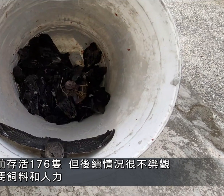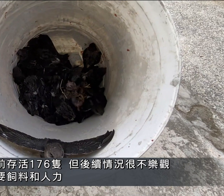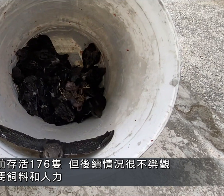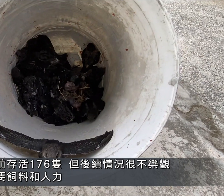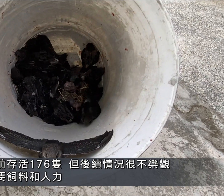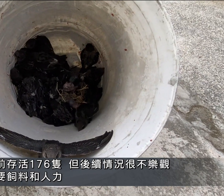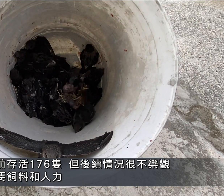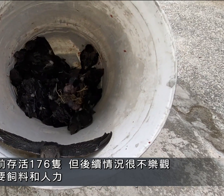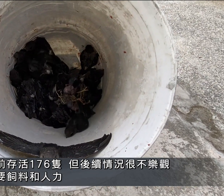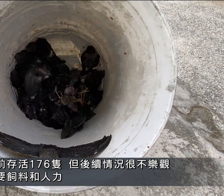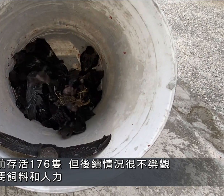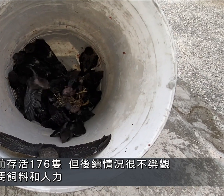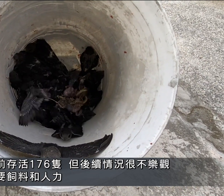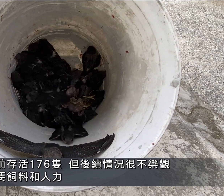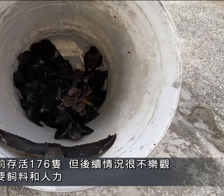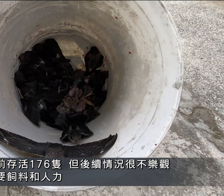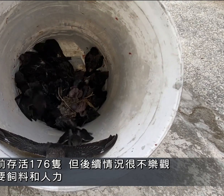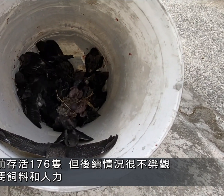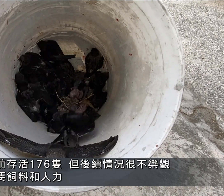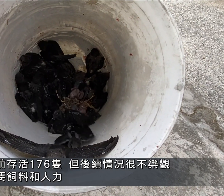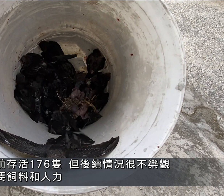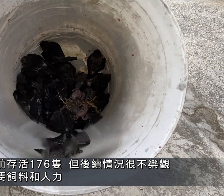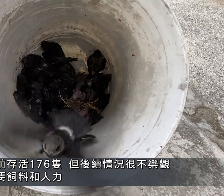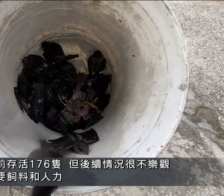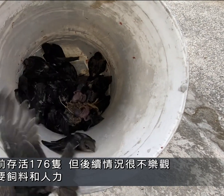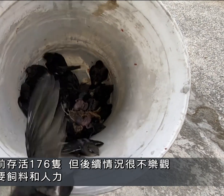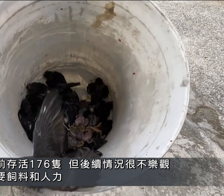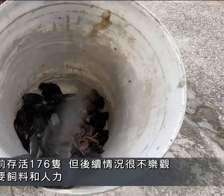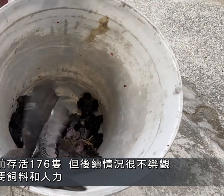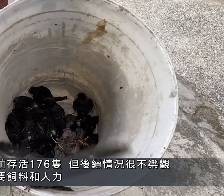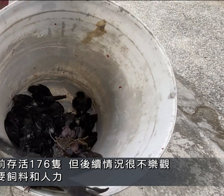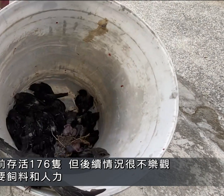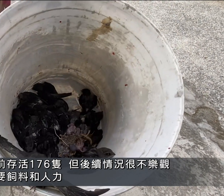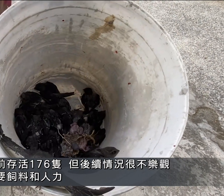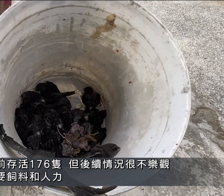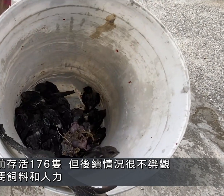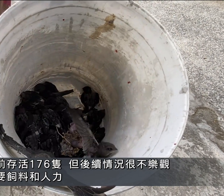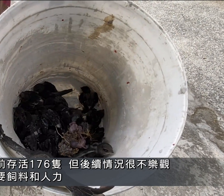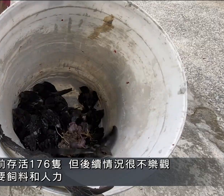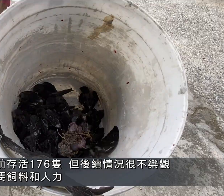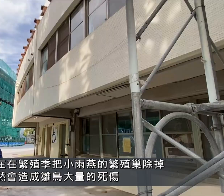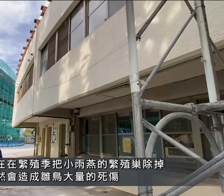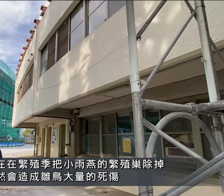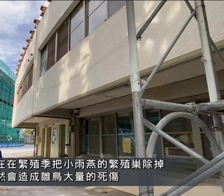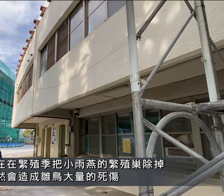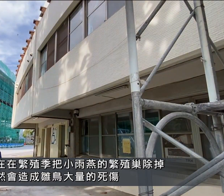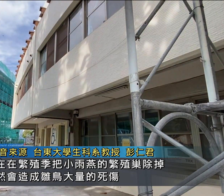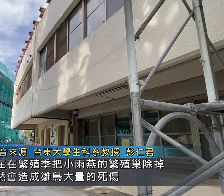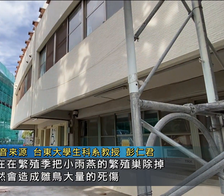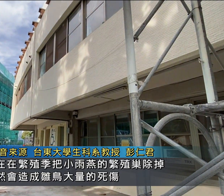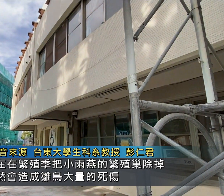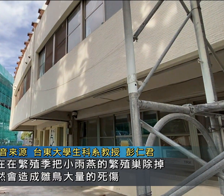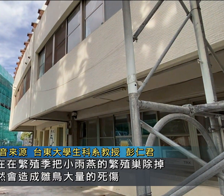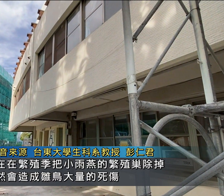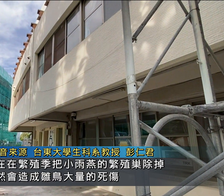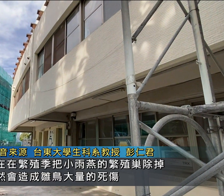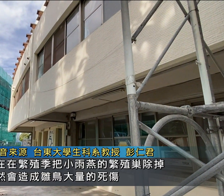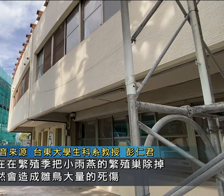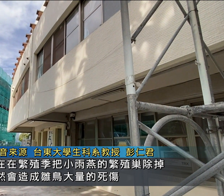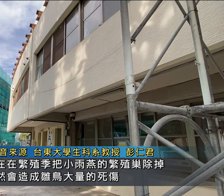存活176只，但后续情况很不乐观，需要饲料和人力。 现在在繁殖季把小雨燕的繁